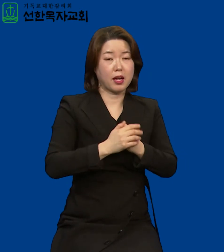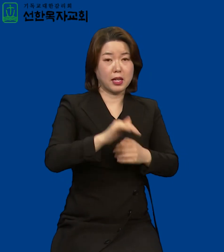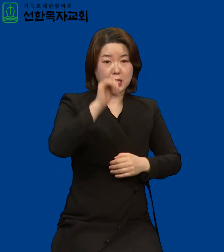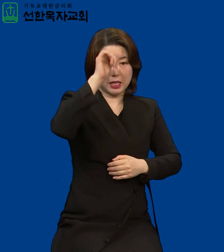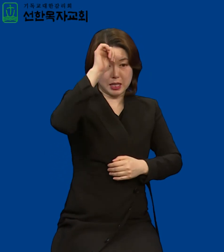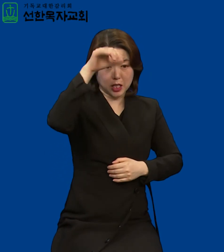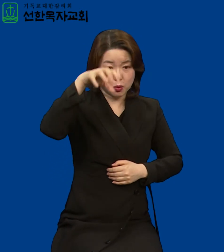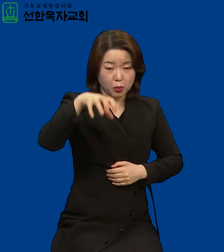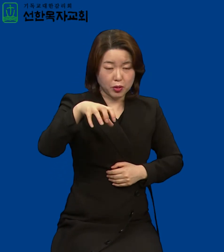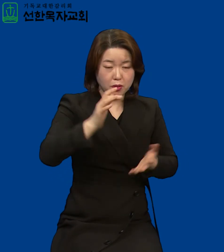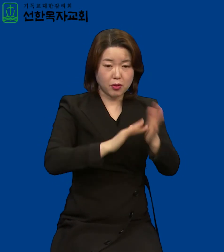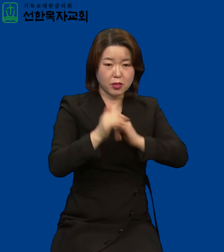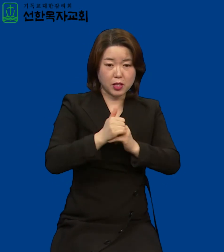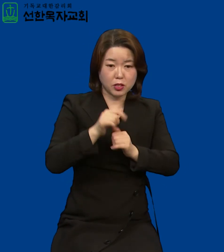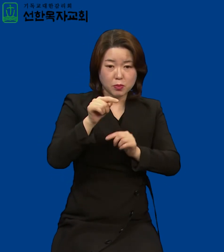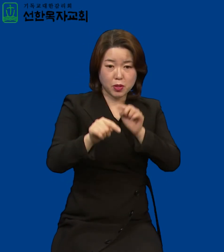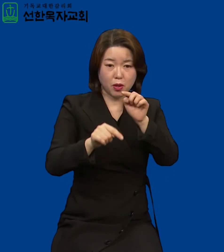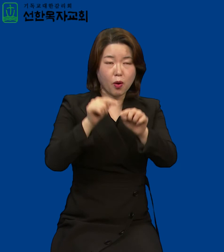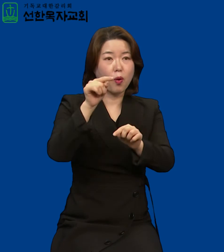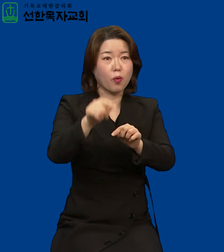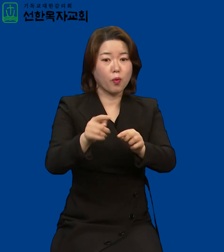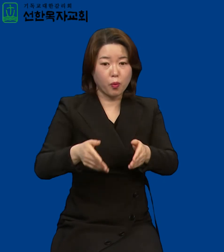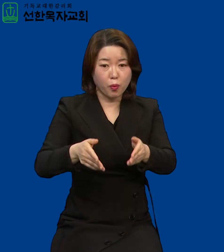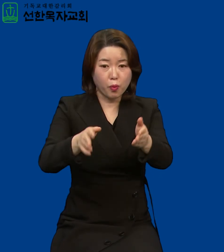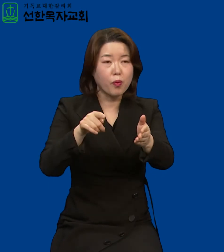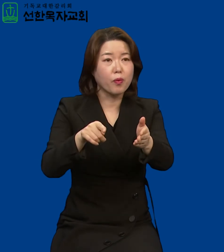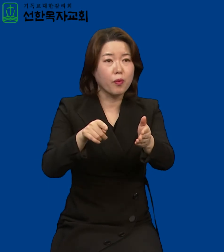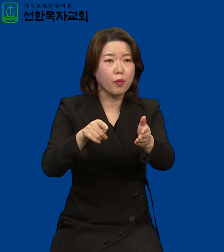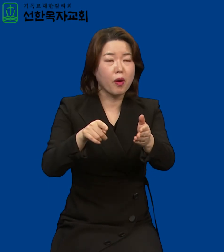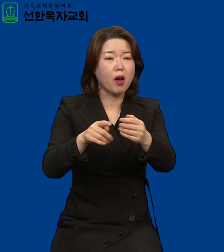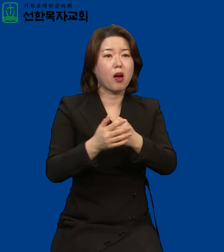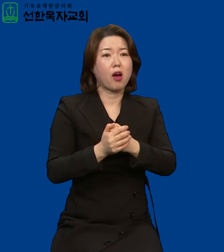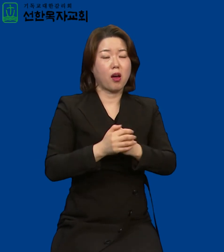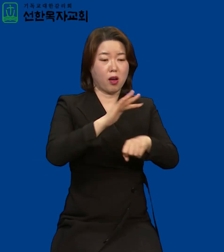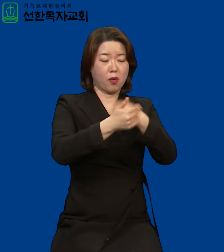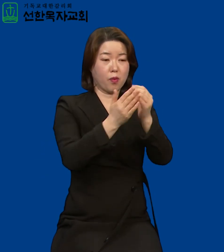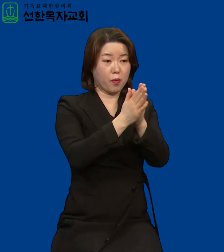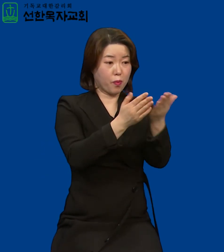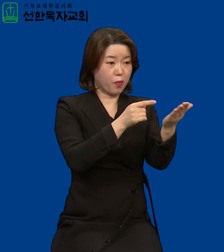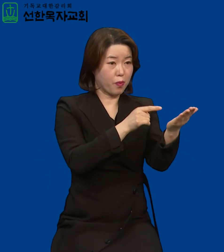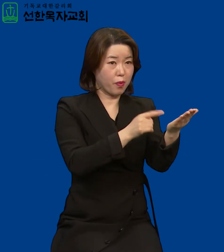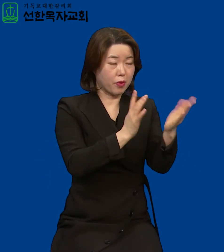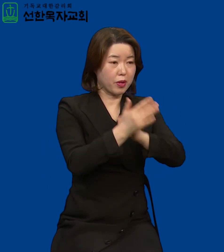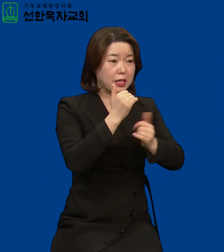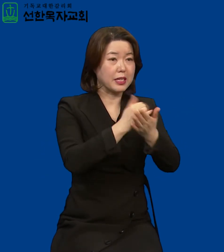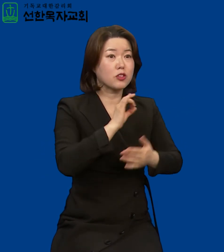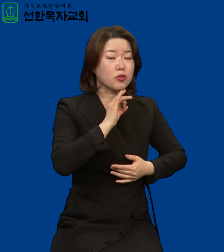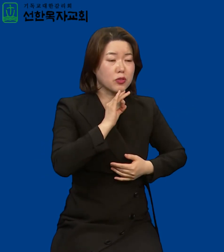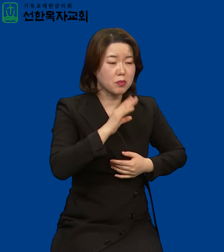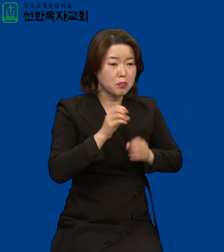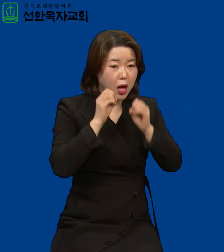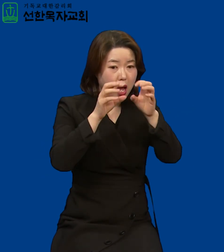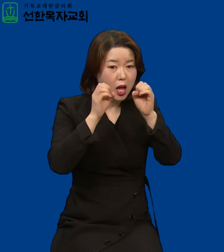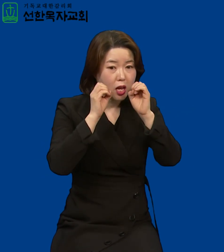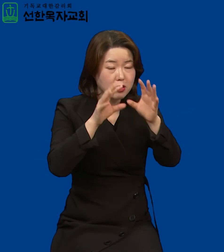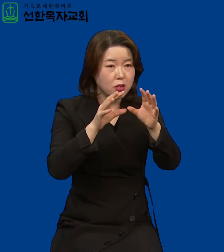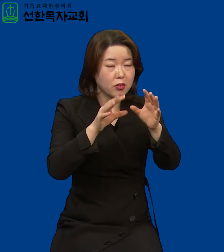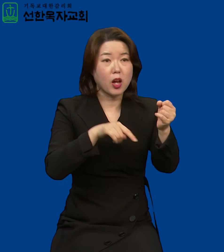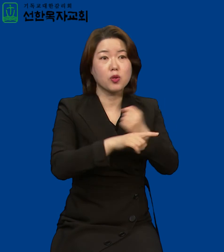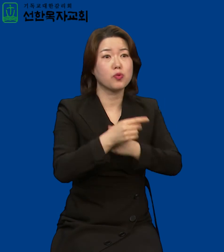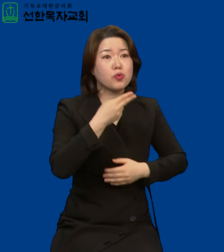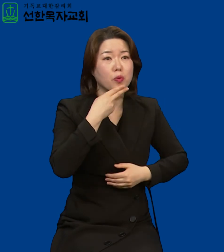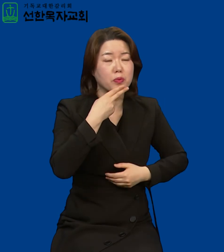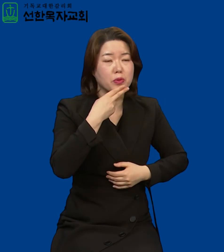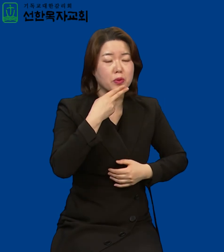걷고 계시더라고요. 예수님이 인도에 걷고, 성경에 있는 예수님만 전할 이유가 없었어요.